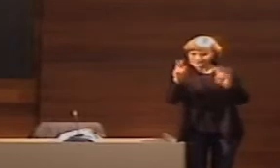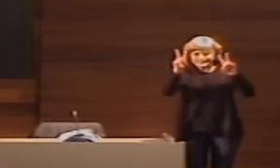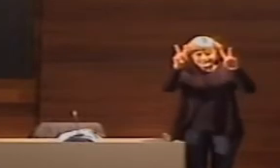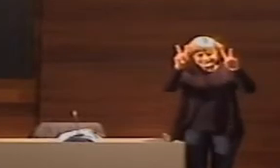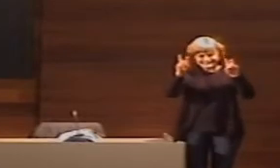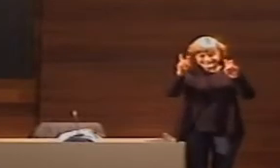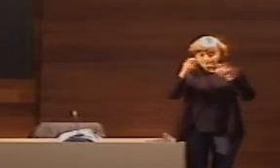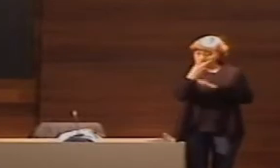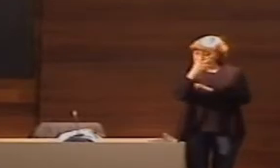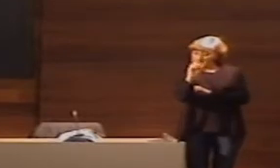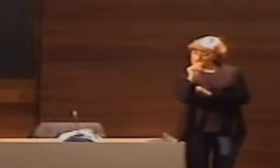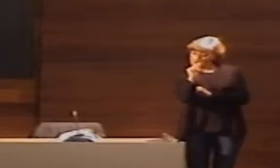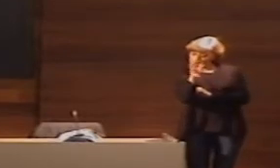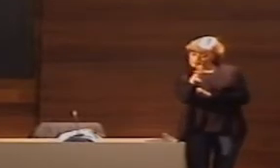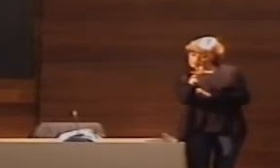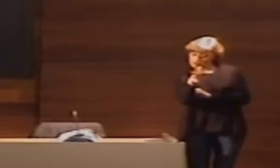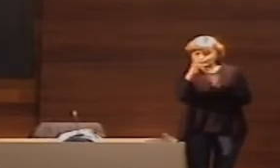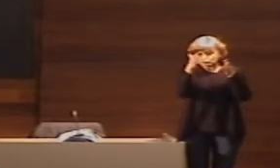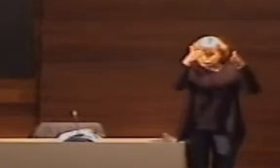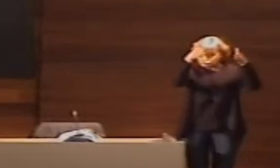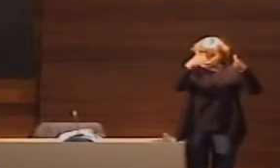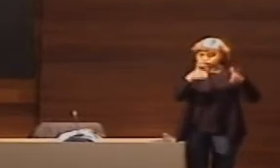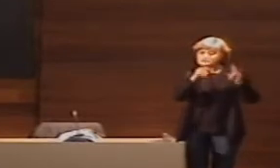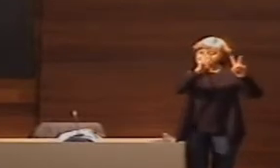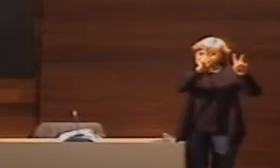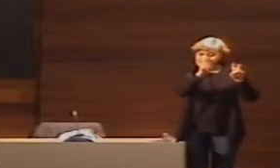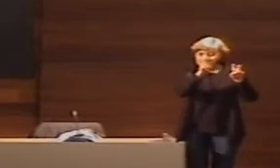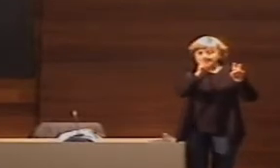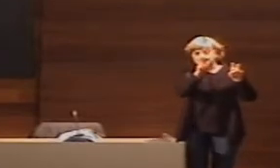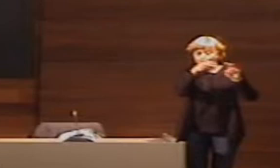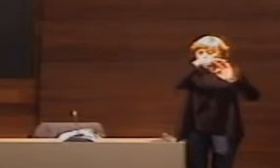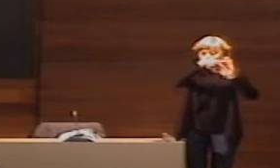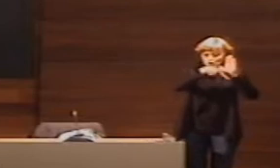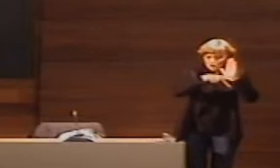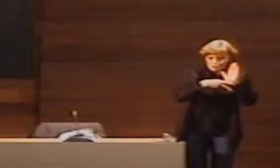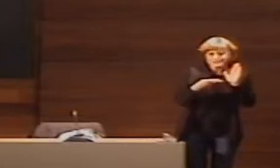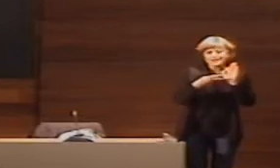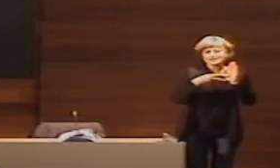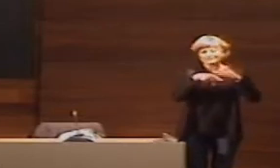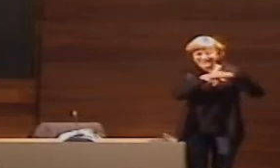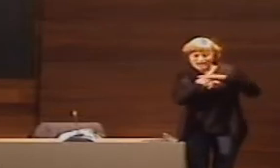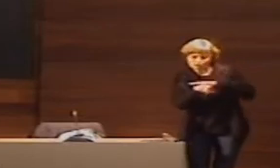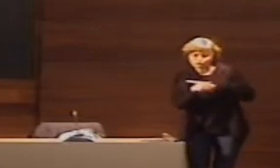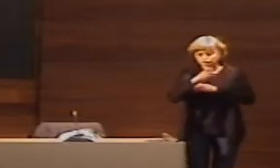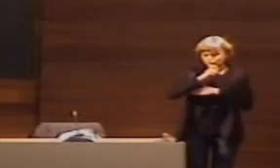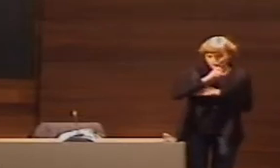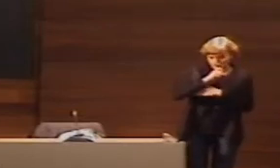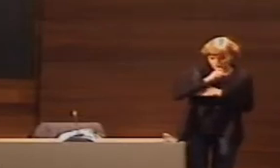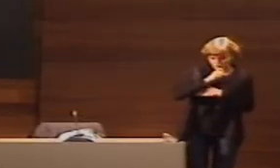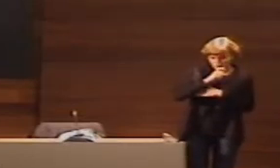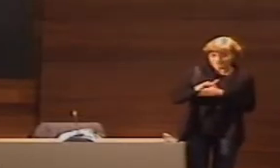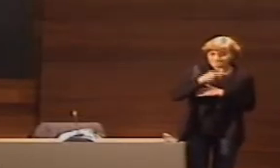políticas europeas de residuos, que están en plena discusión los nuevos objetivos. Voy a